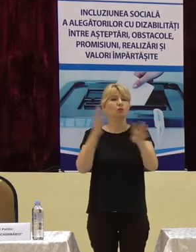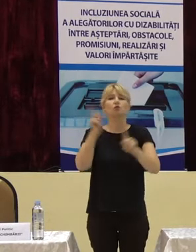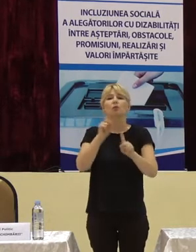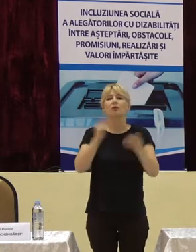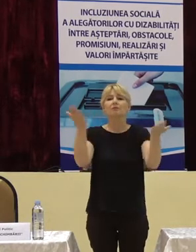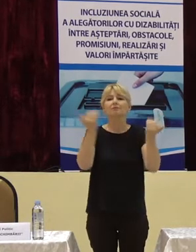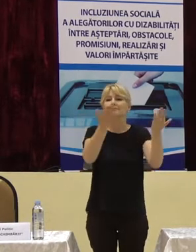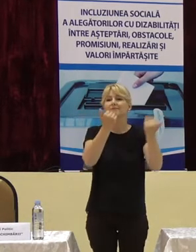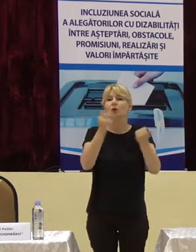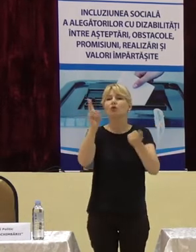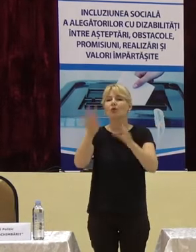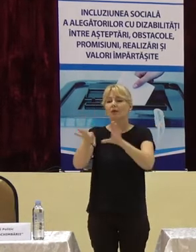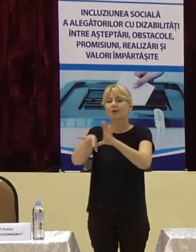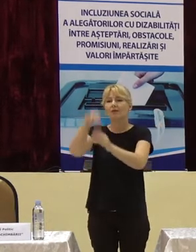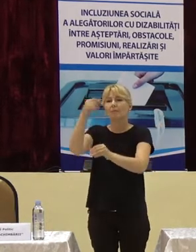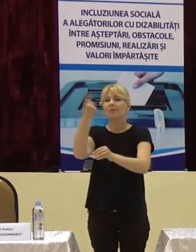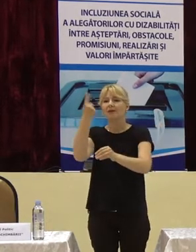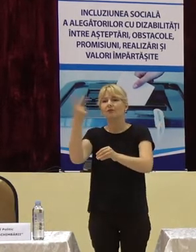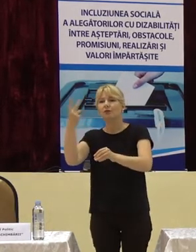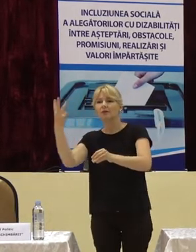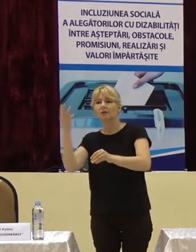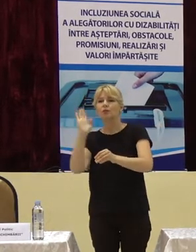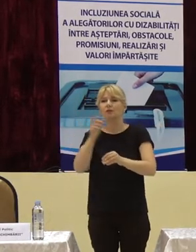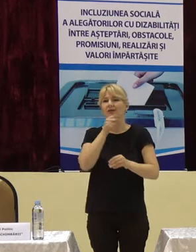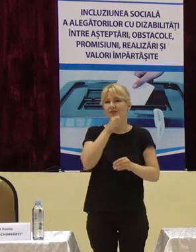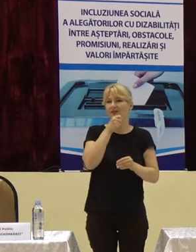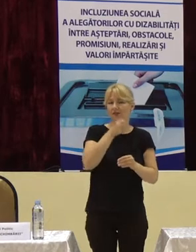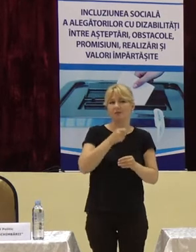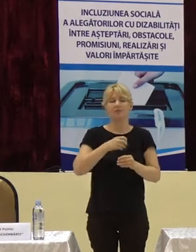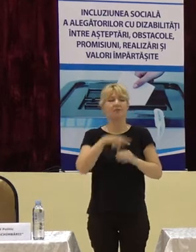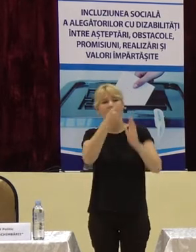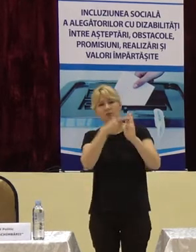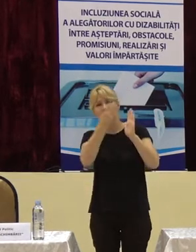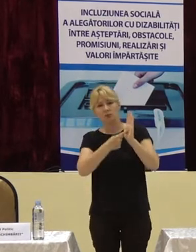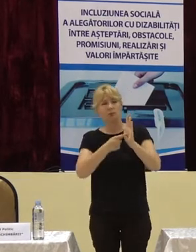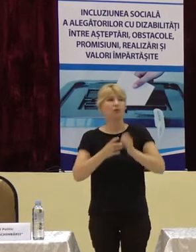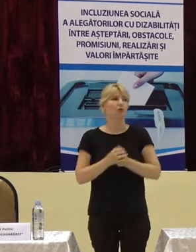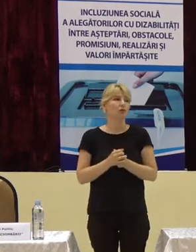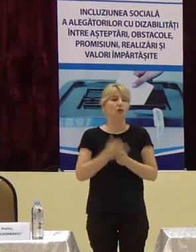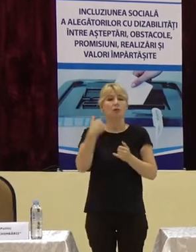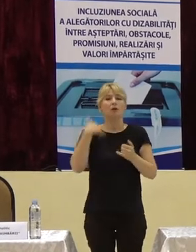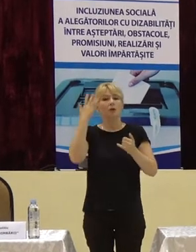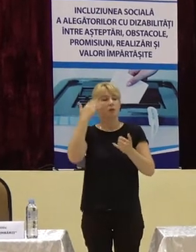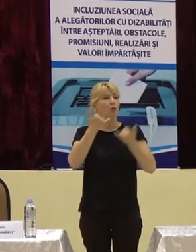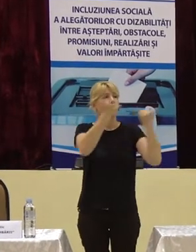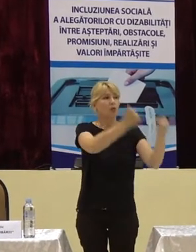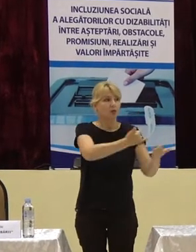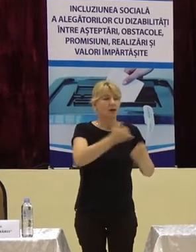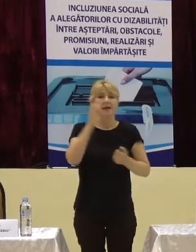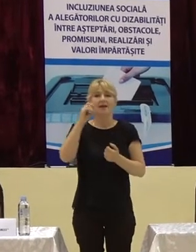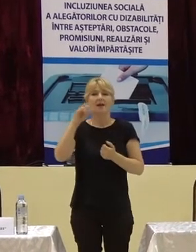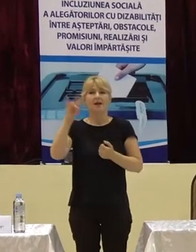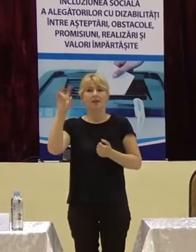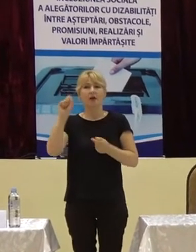atrage la sort cine și în ce consecutivitate va vorbi astăzi, dar să-i oferim cuvântul Elenei pentru a